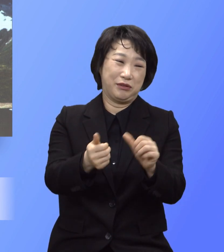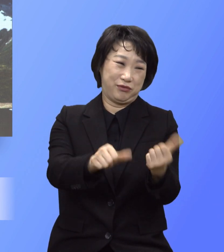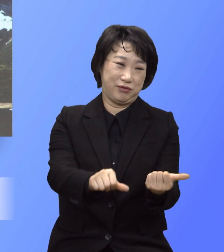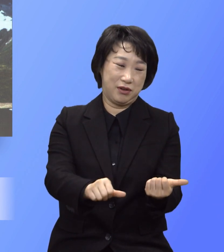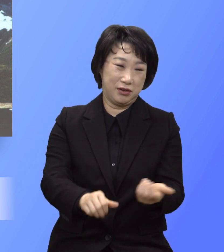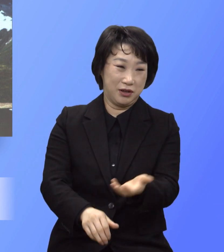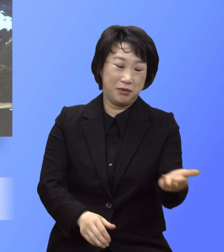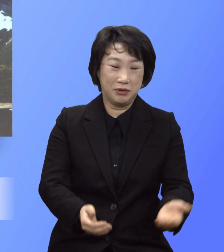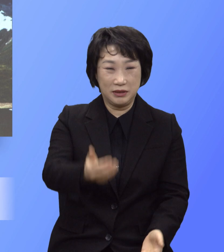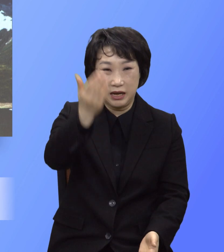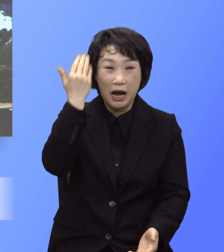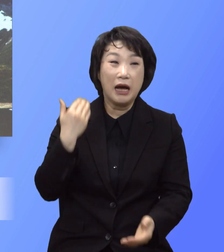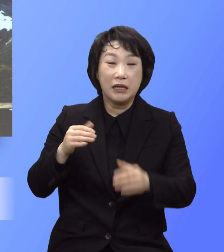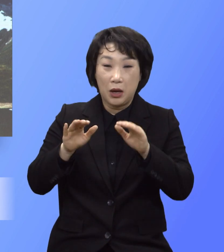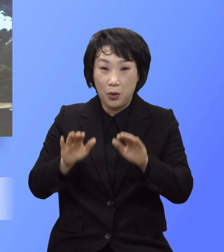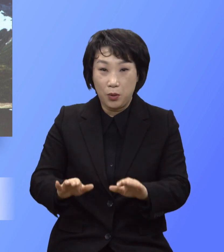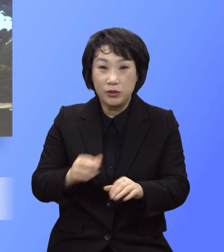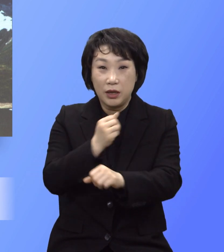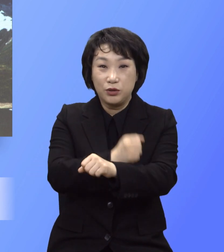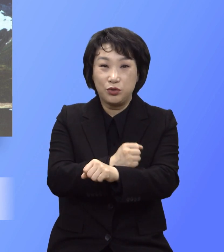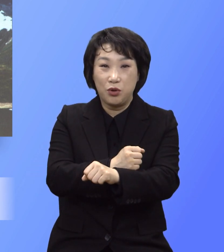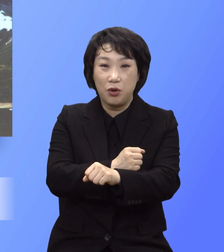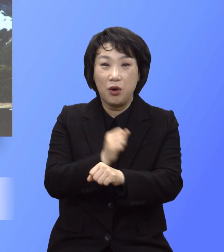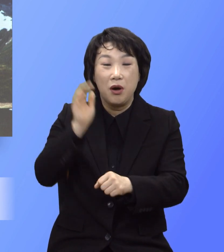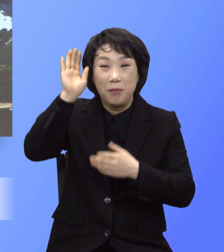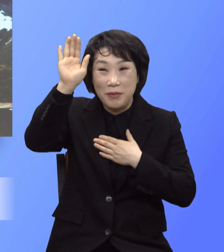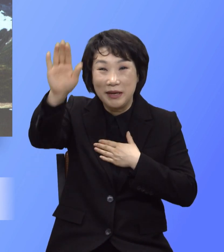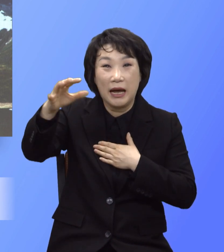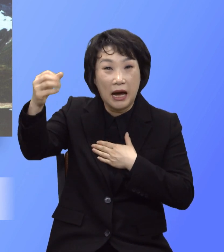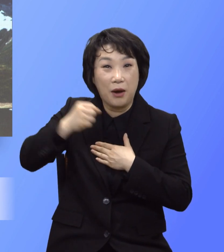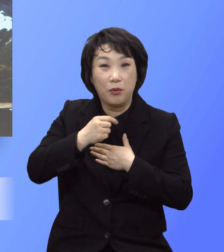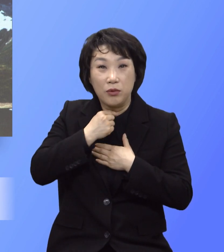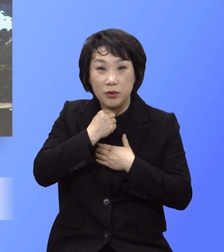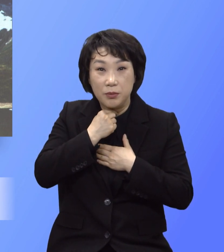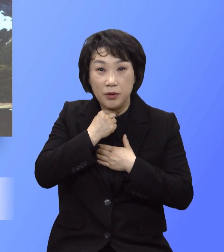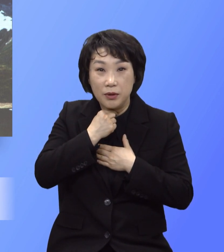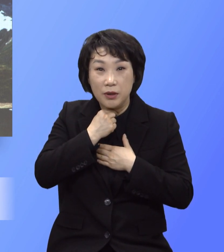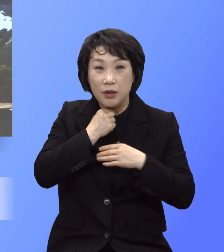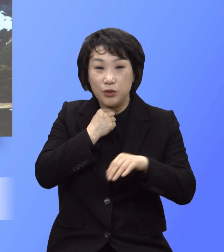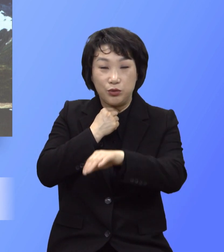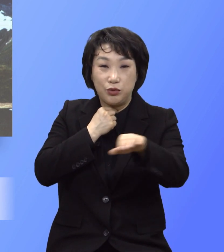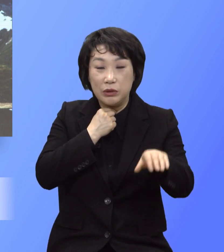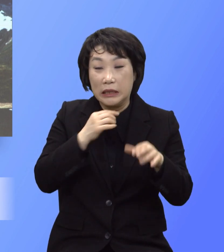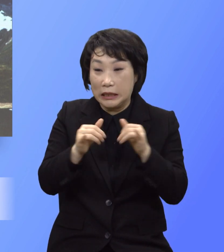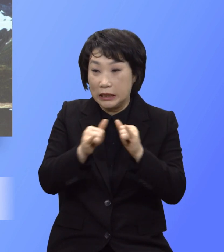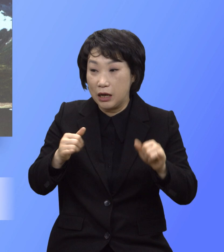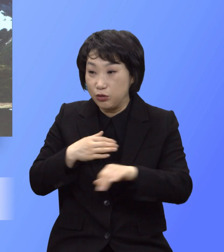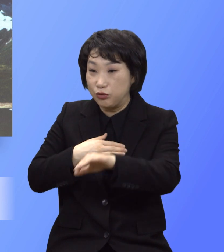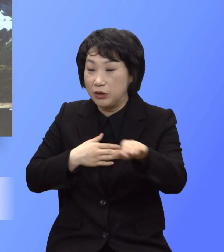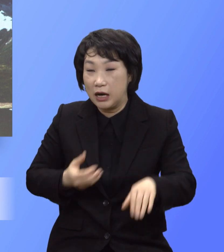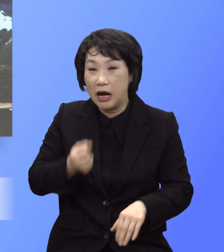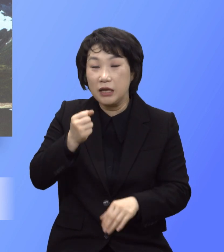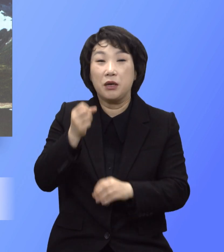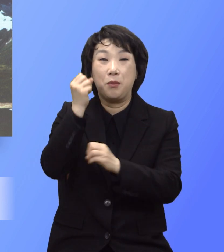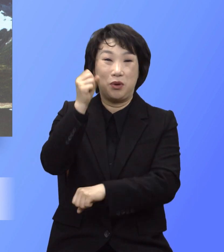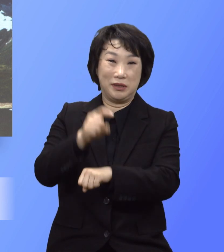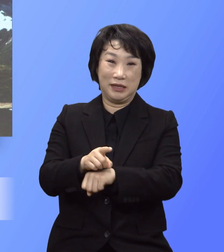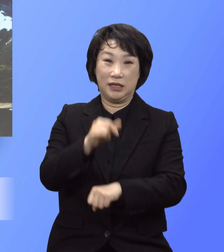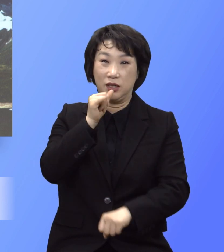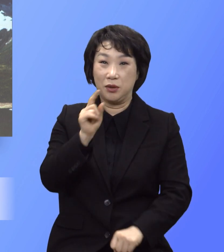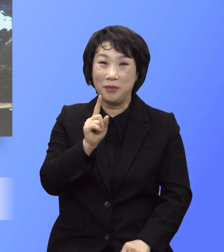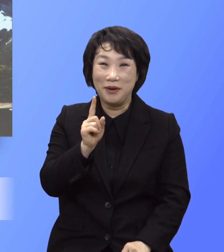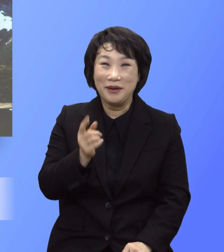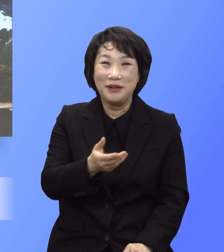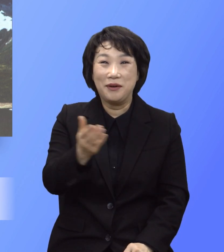오늘의 수고를 통해서 미래를 얻으려는 우리 인간들이 가진 본능.